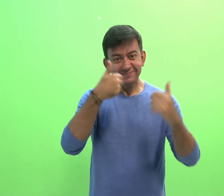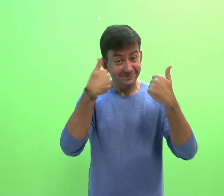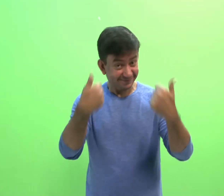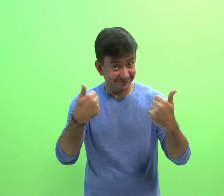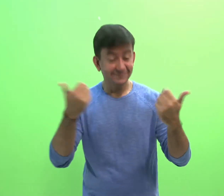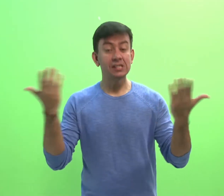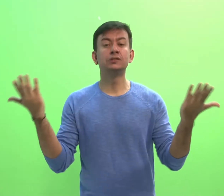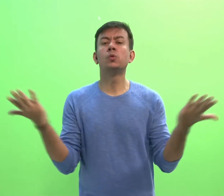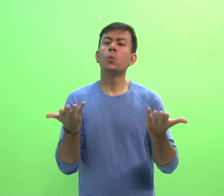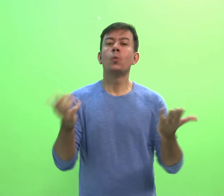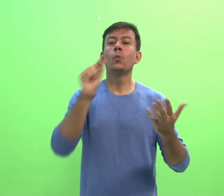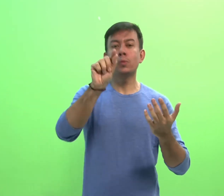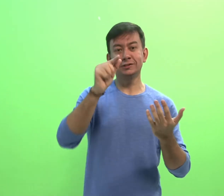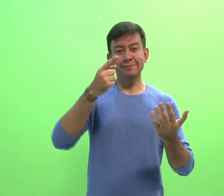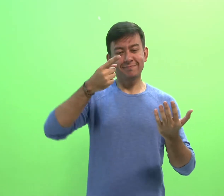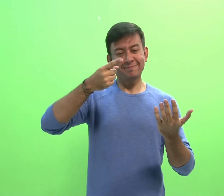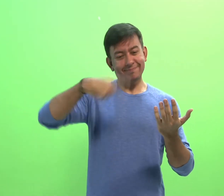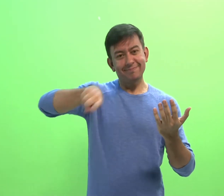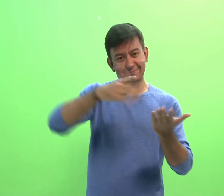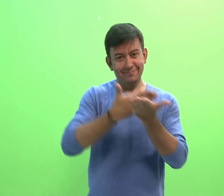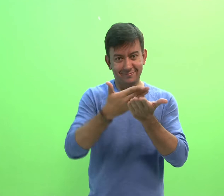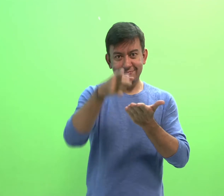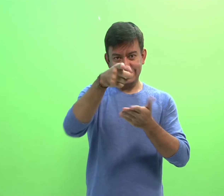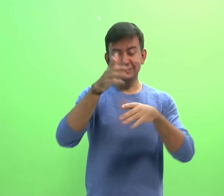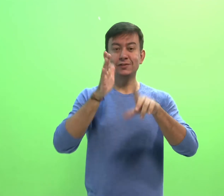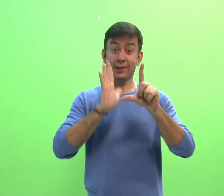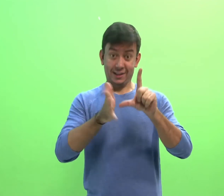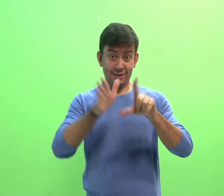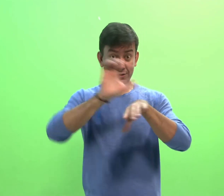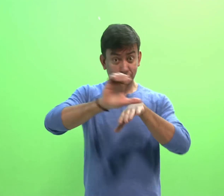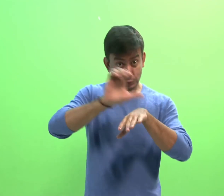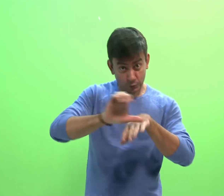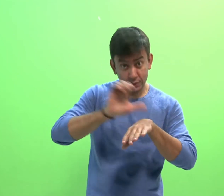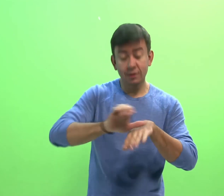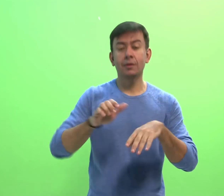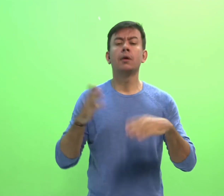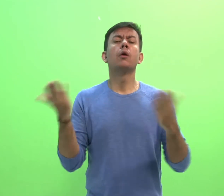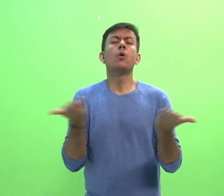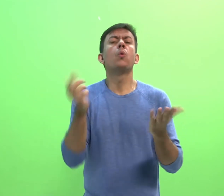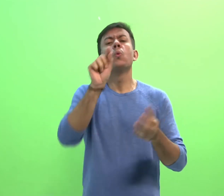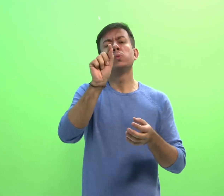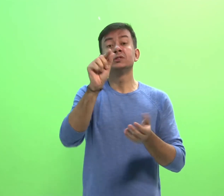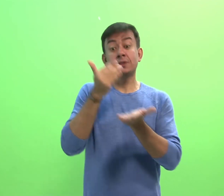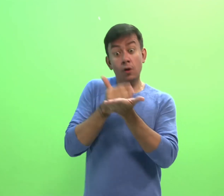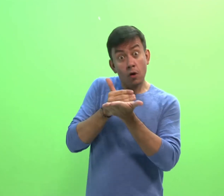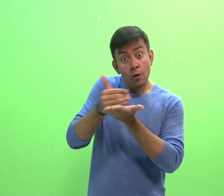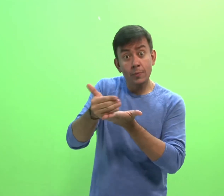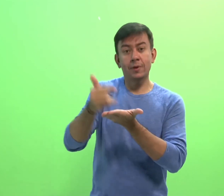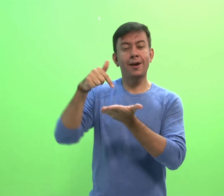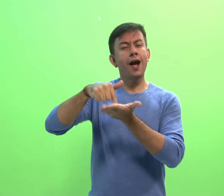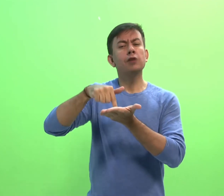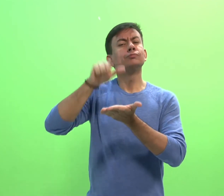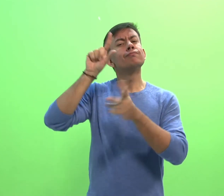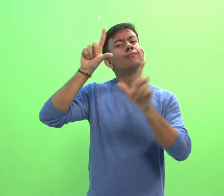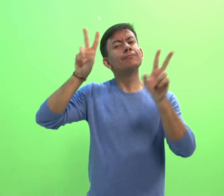Olá, tudo bem? Hoje, vocês acadêmicos do curso de Letras Libras irão ver